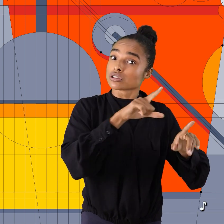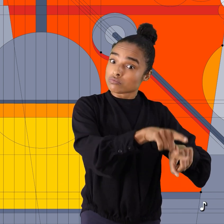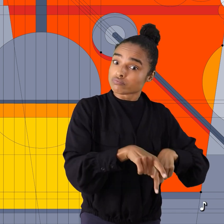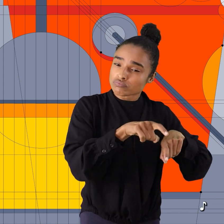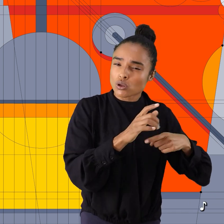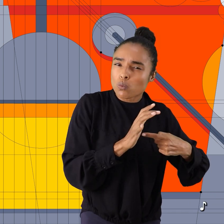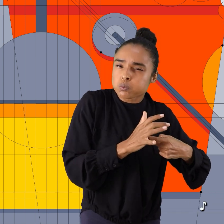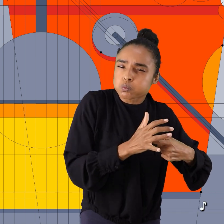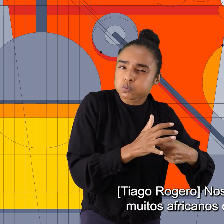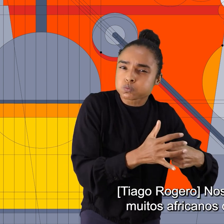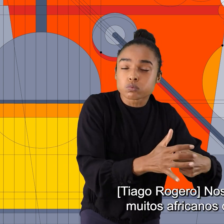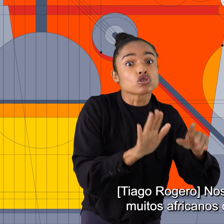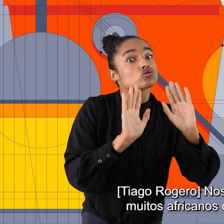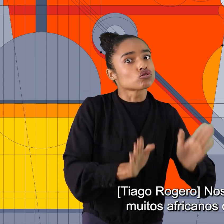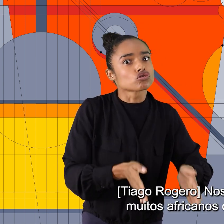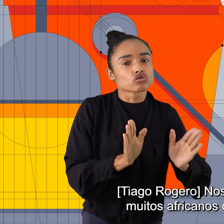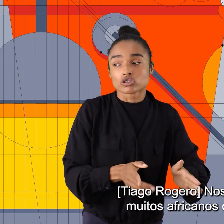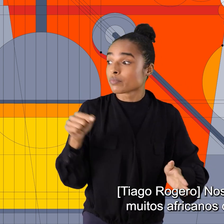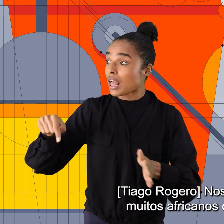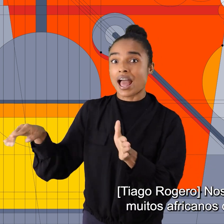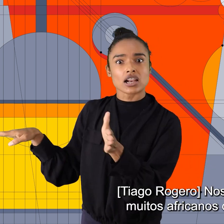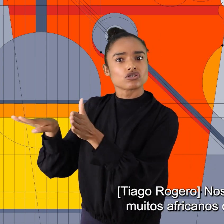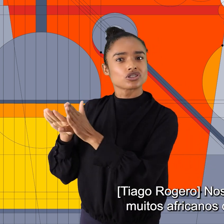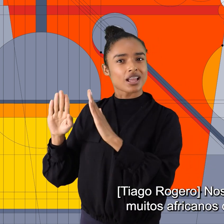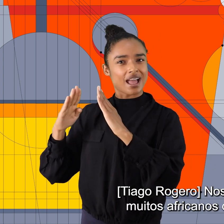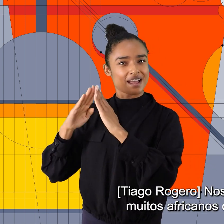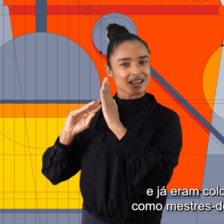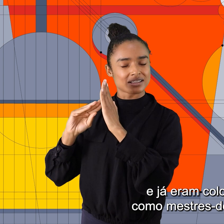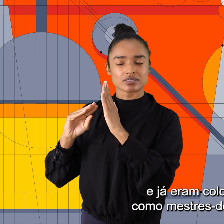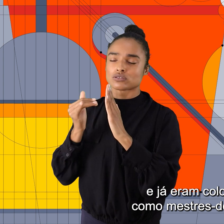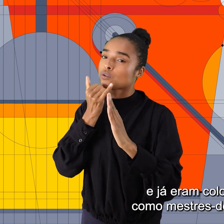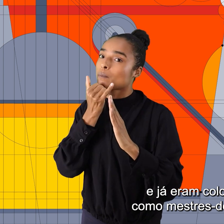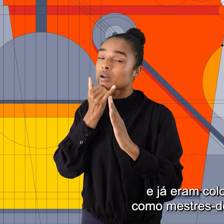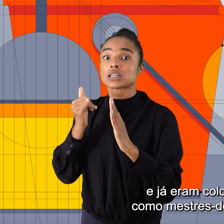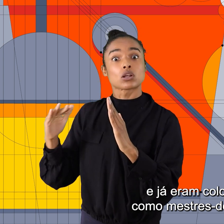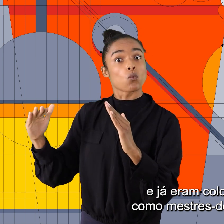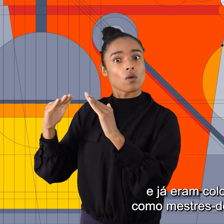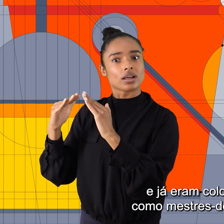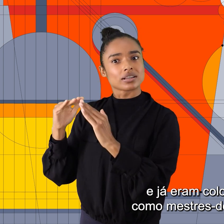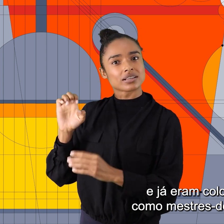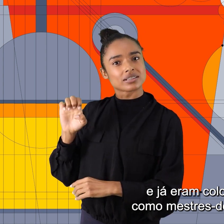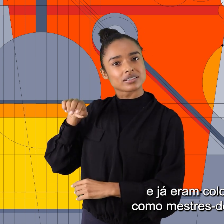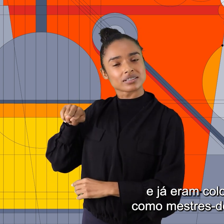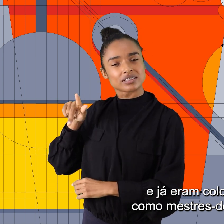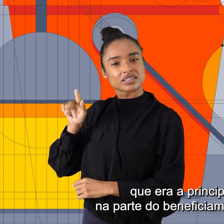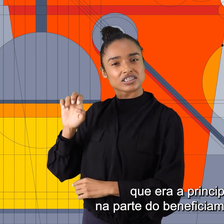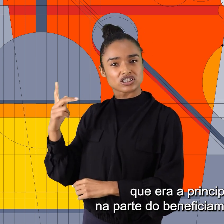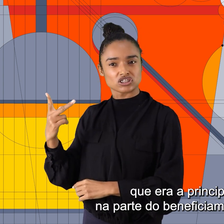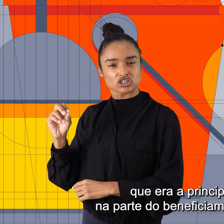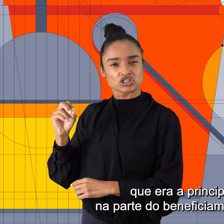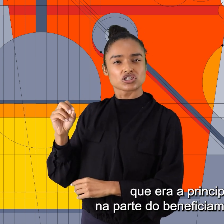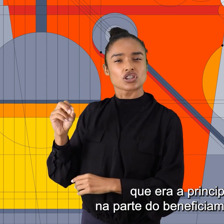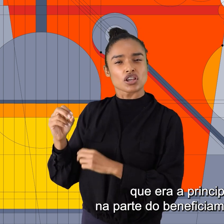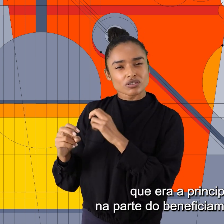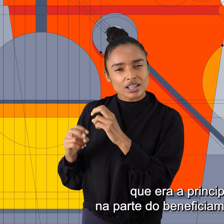complexos. Nos engenhos, muitos africanos chegavam e já eram colocados como mestres de açúcar, que era a